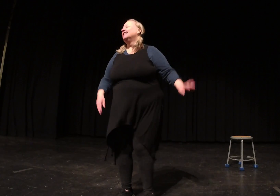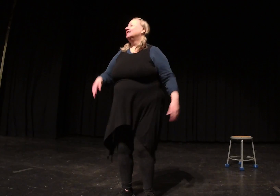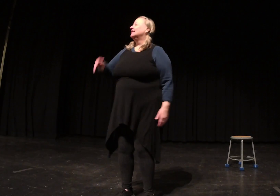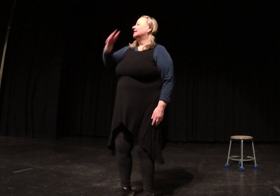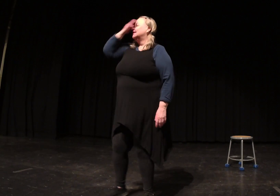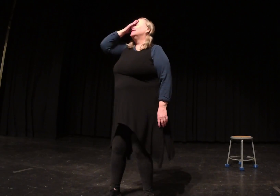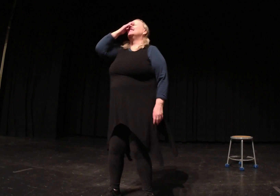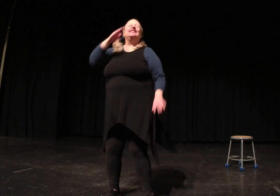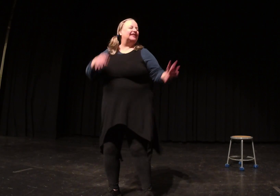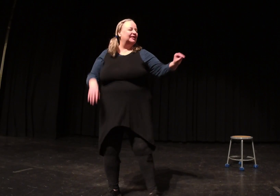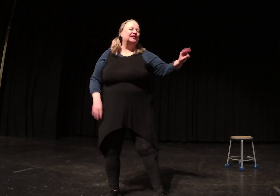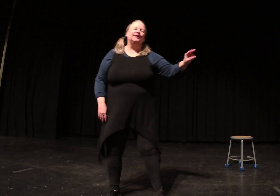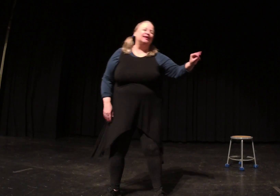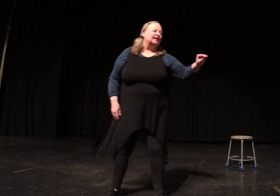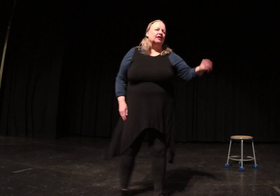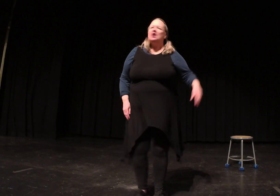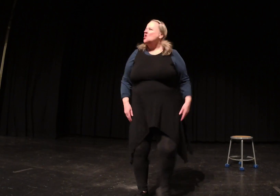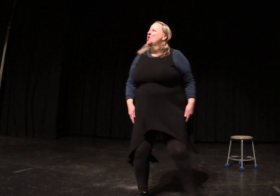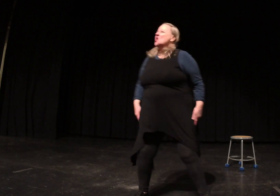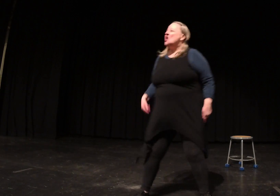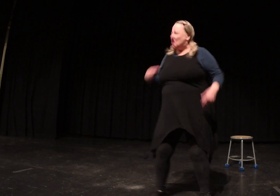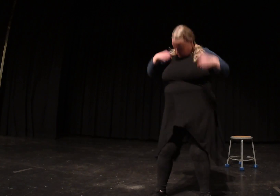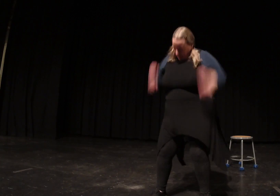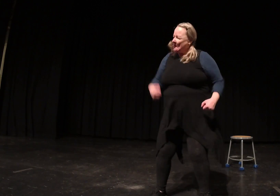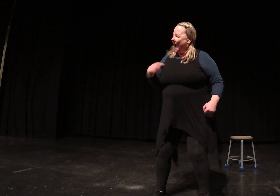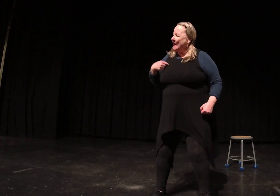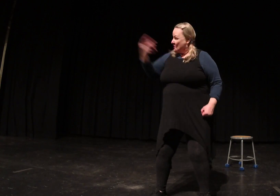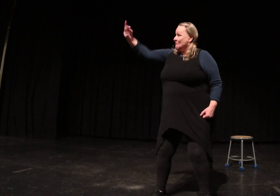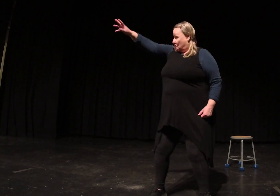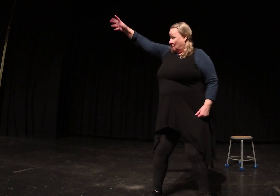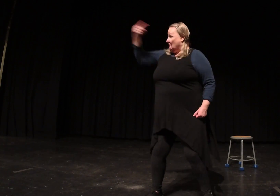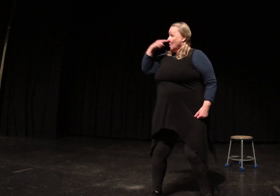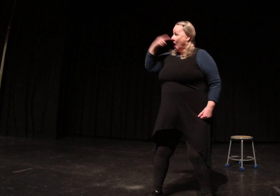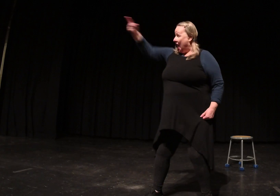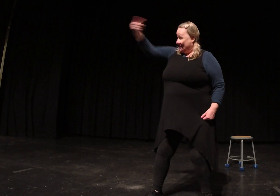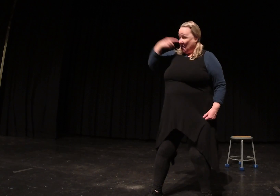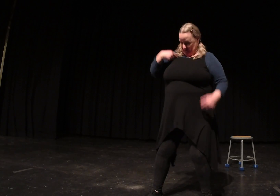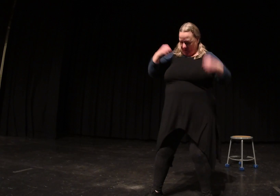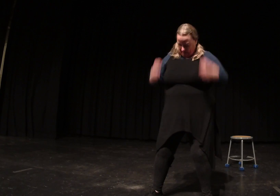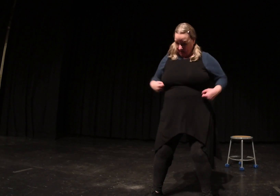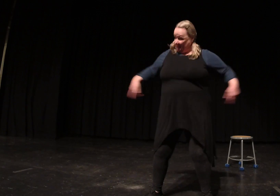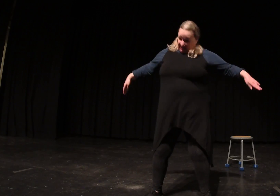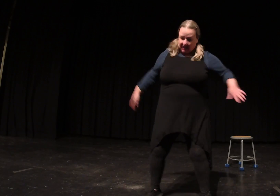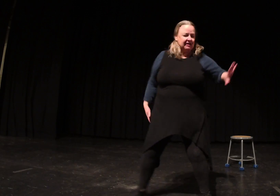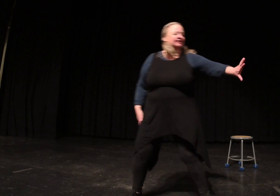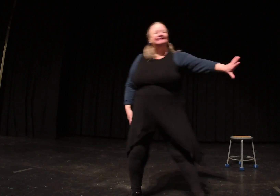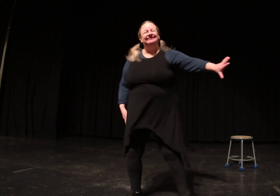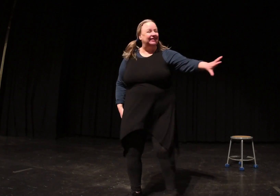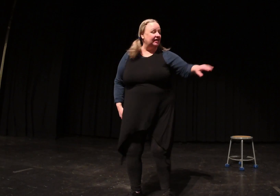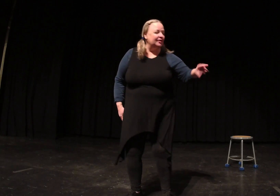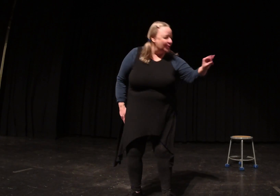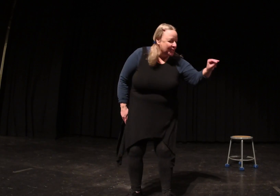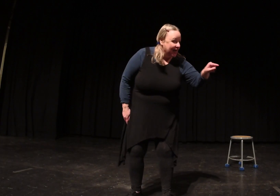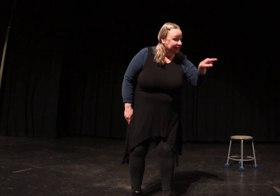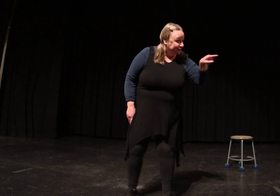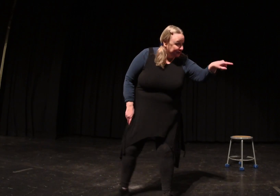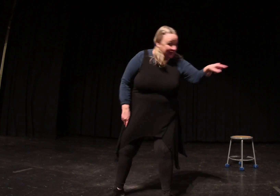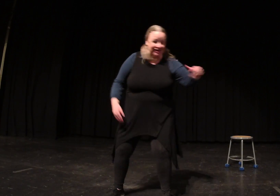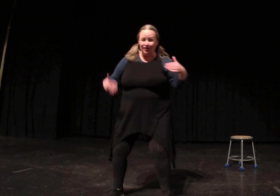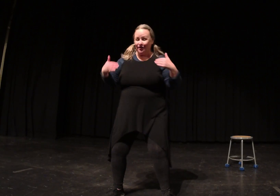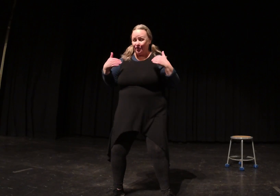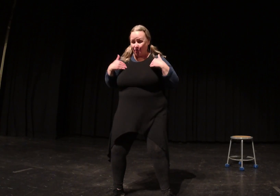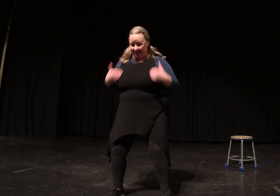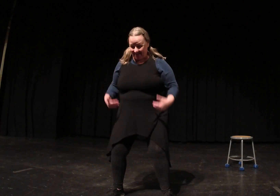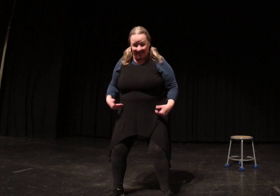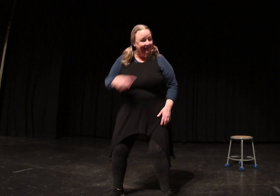oiseau. Mais là, écoute, là, chérie, non, là, tu peux pas... Non, je suis capable, là, je te le dis, là, regarde, tu vas me voir, là, je vais être capable de voler comme un oiseau. Non, c'est